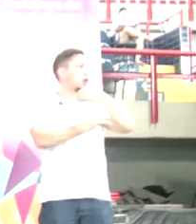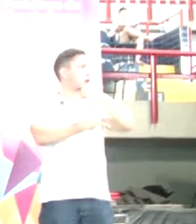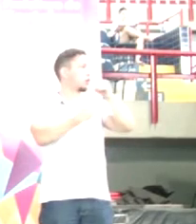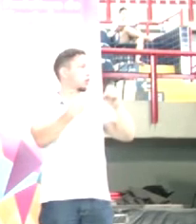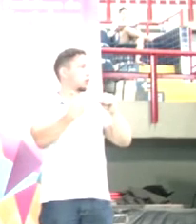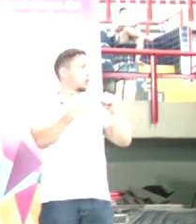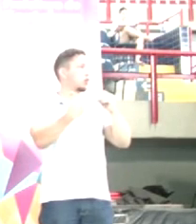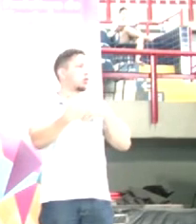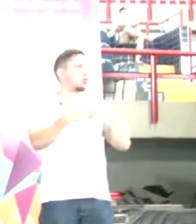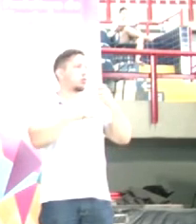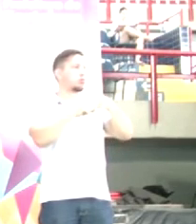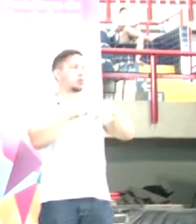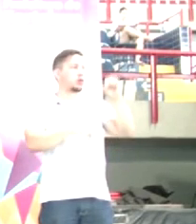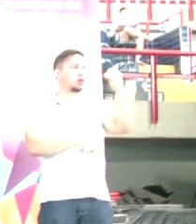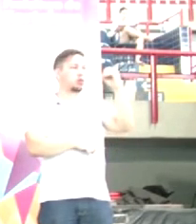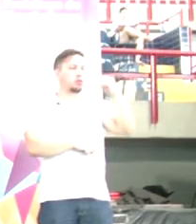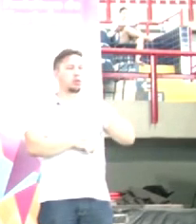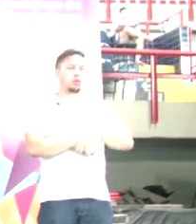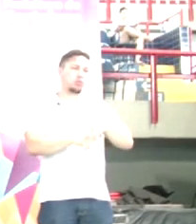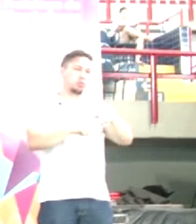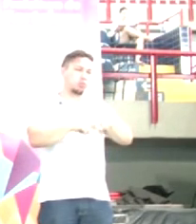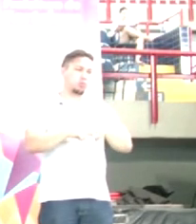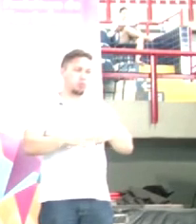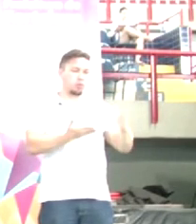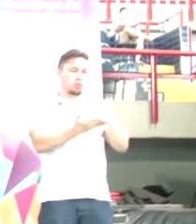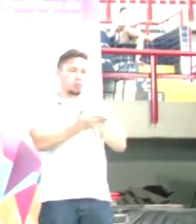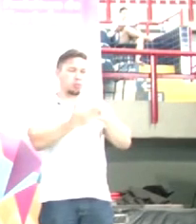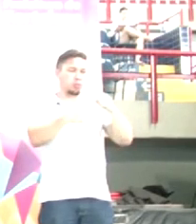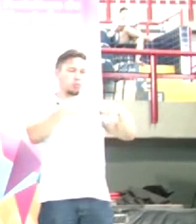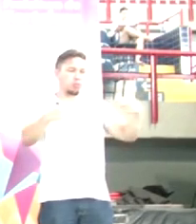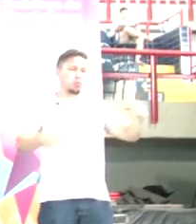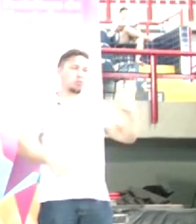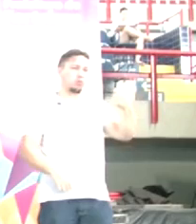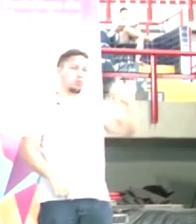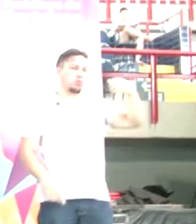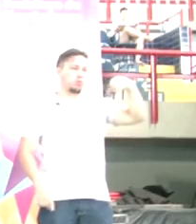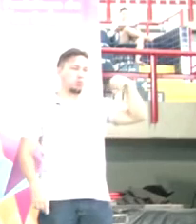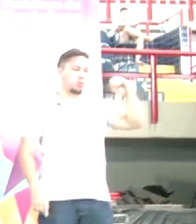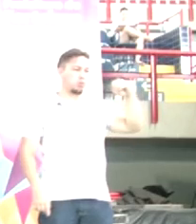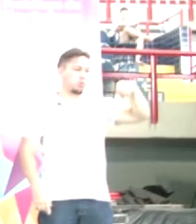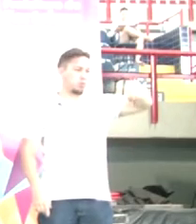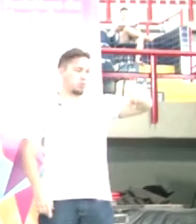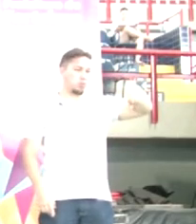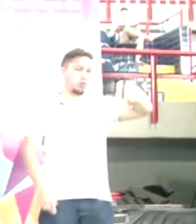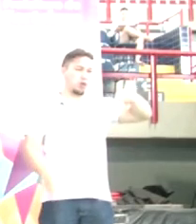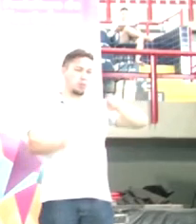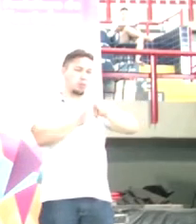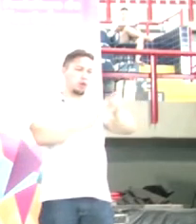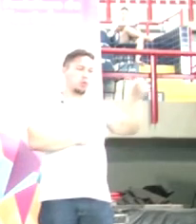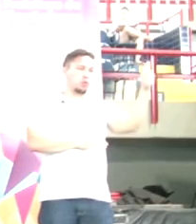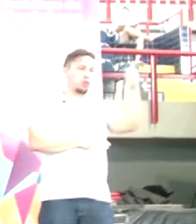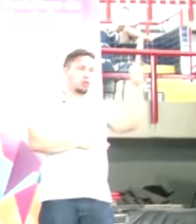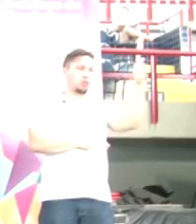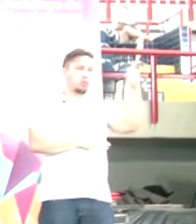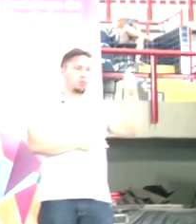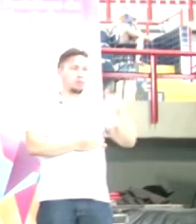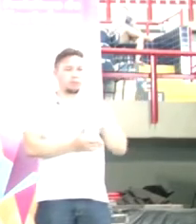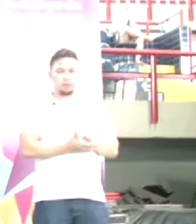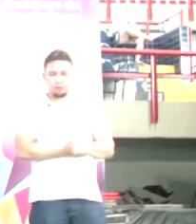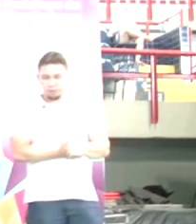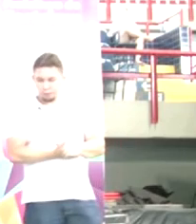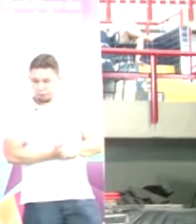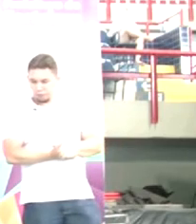em outubro, tá? Então, vamos aí à página 109, resolvendo a questão de número